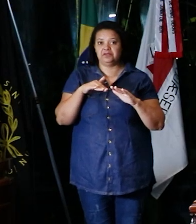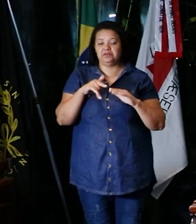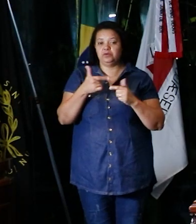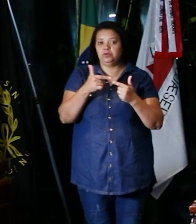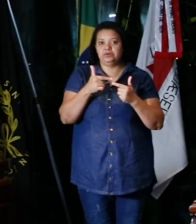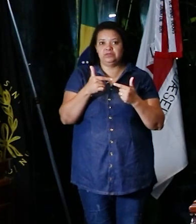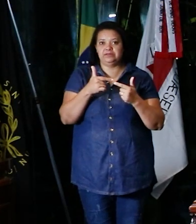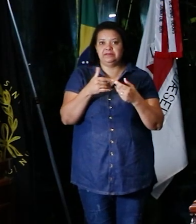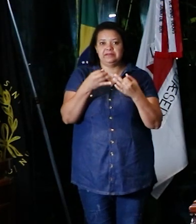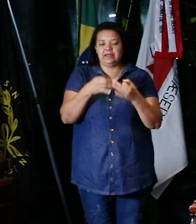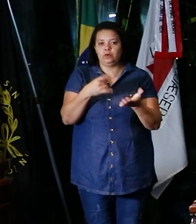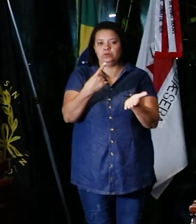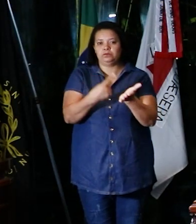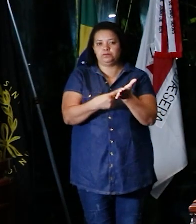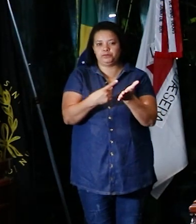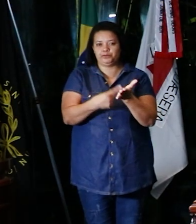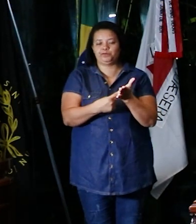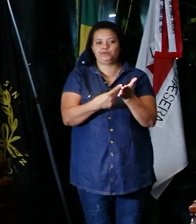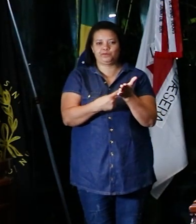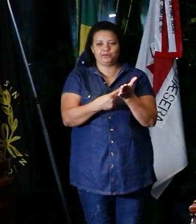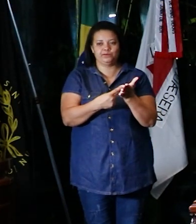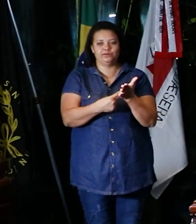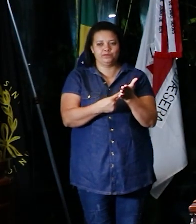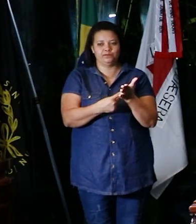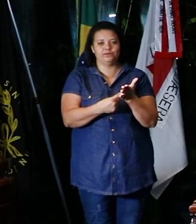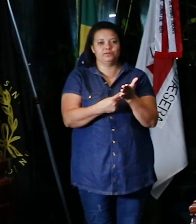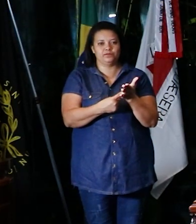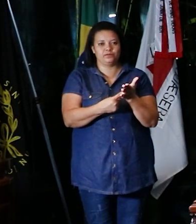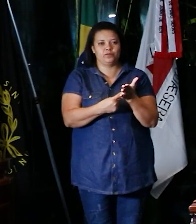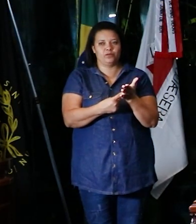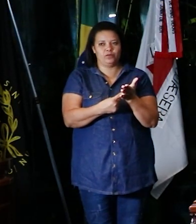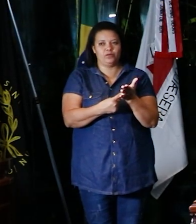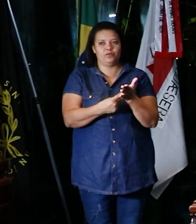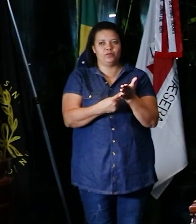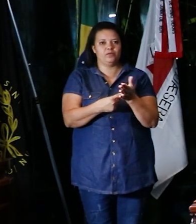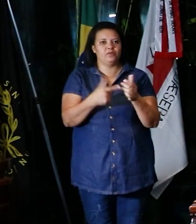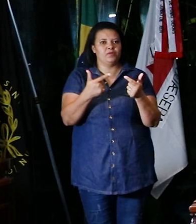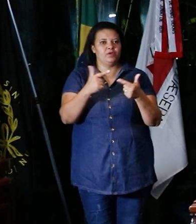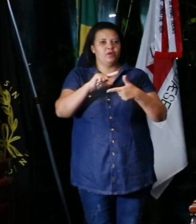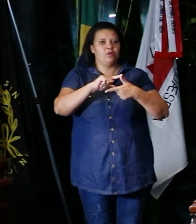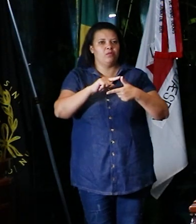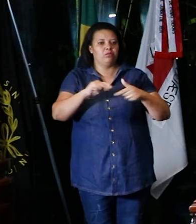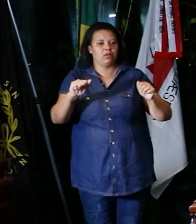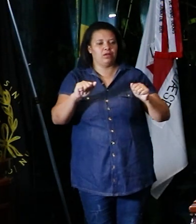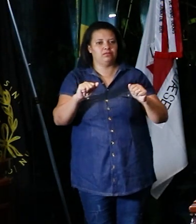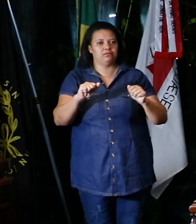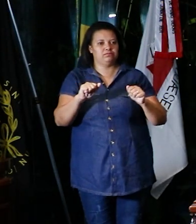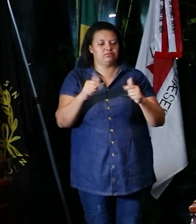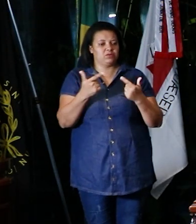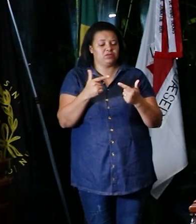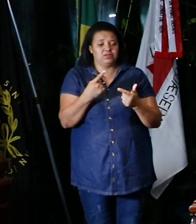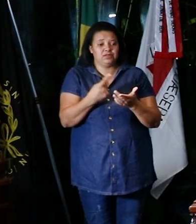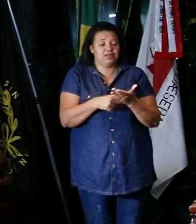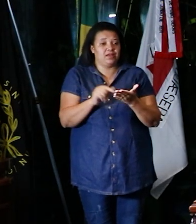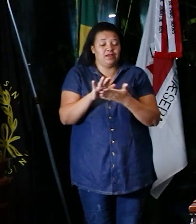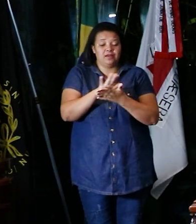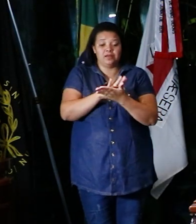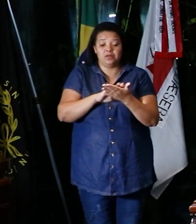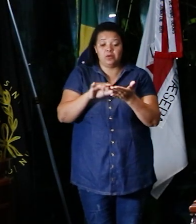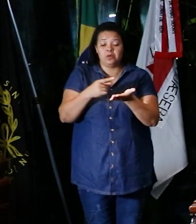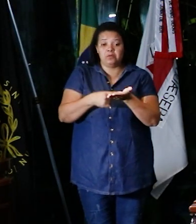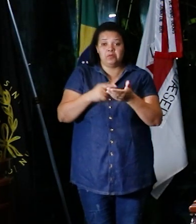nenhum compromisso, não era com o concretismo. Ele não tinha compromisso com o